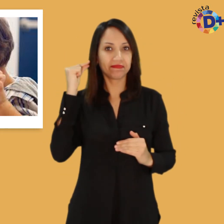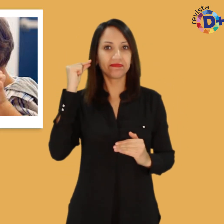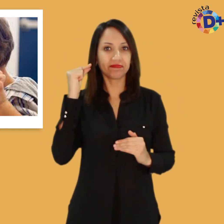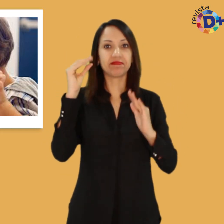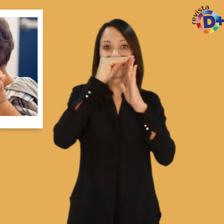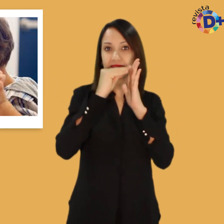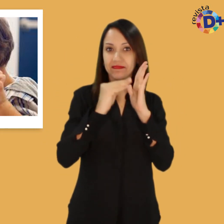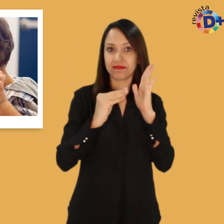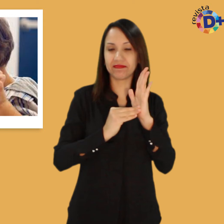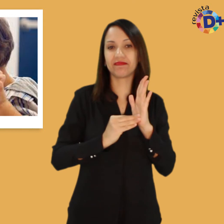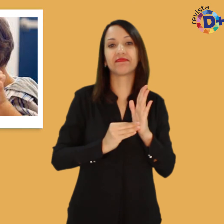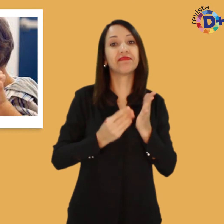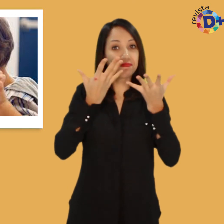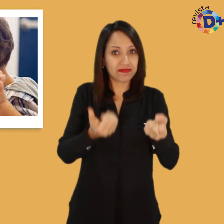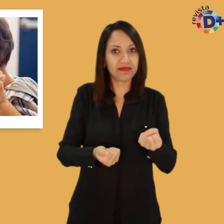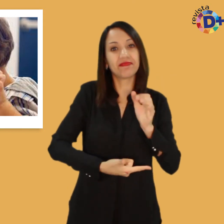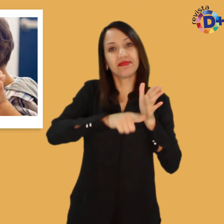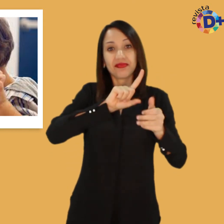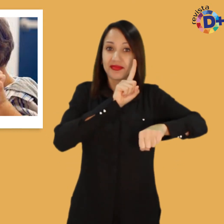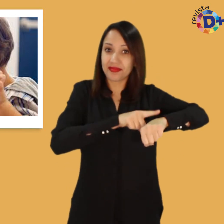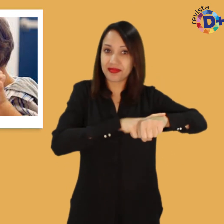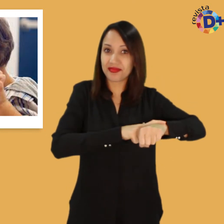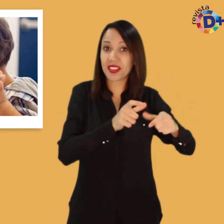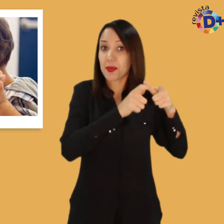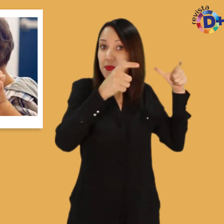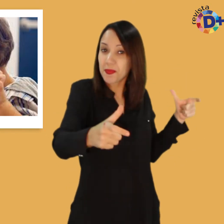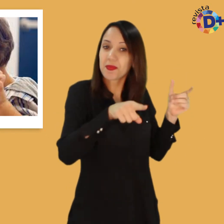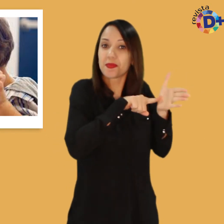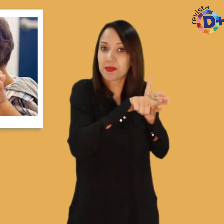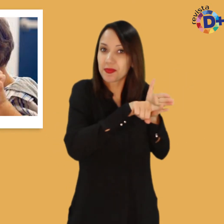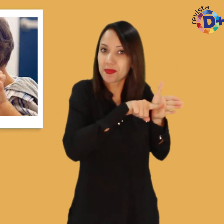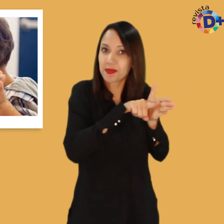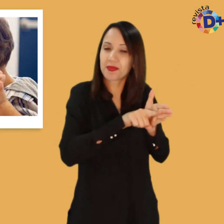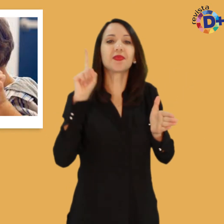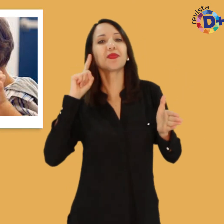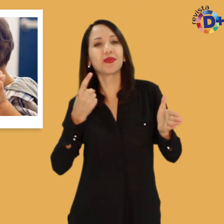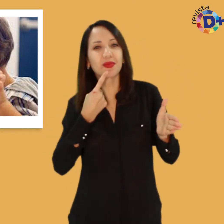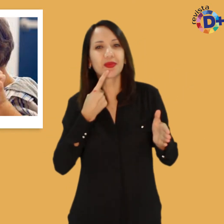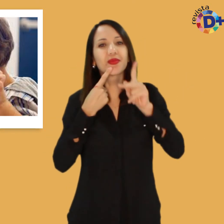até recentemente por grande parte dos pesquisadores da surdez e de professores de